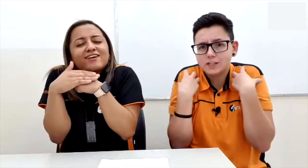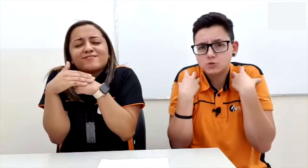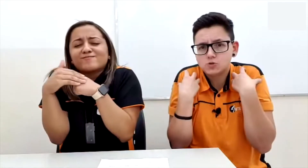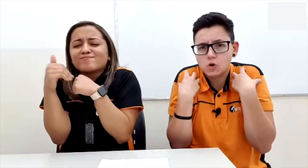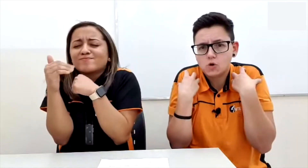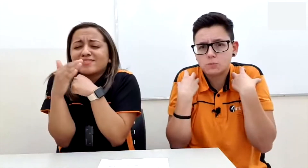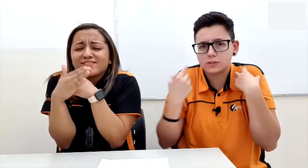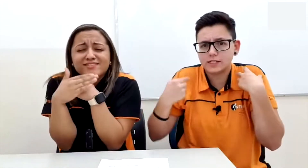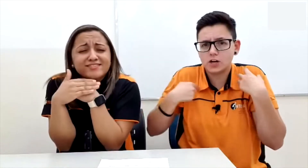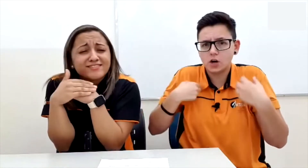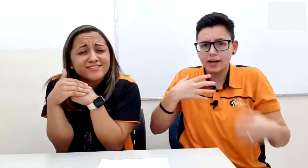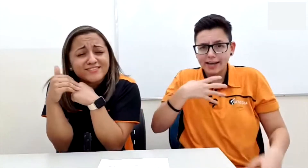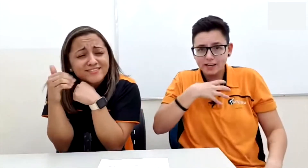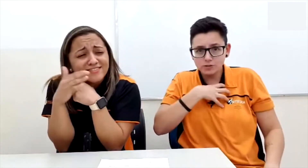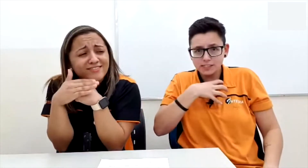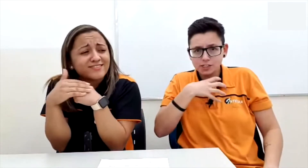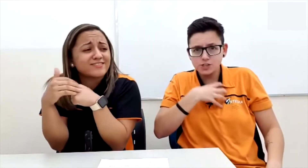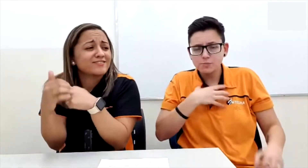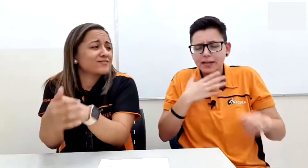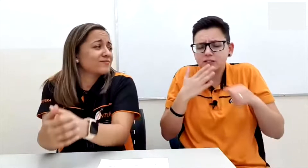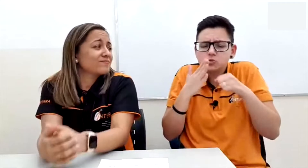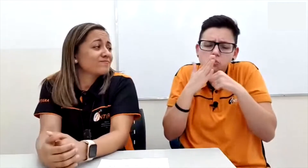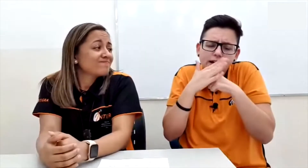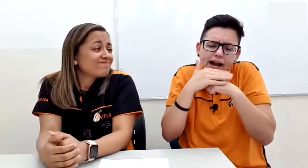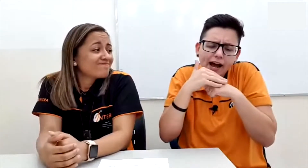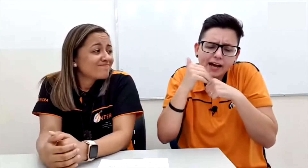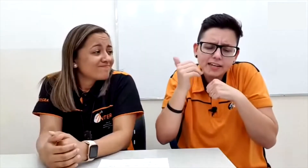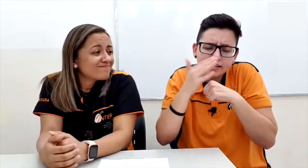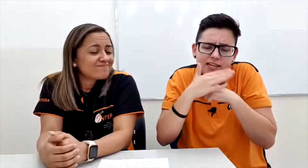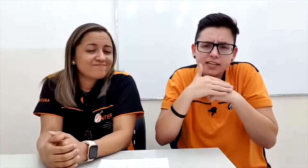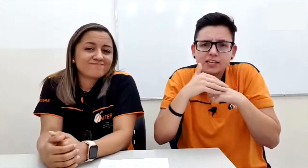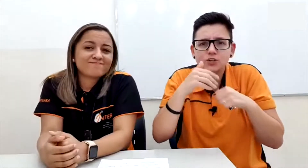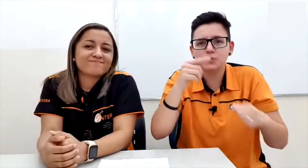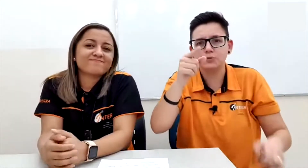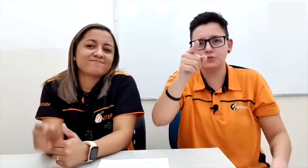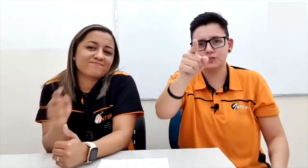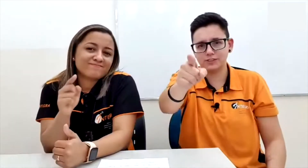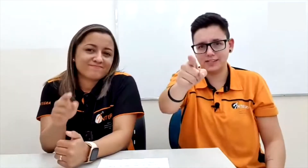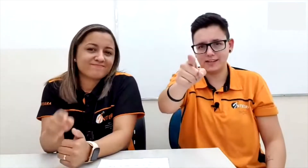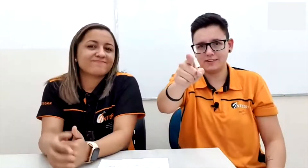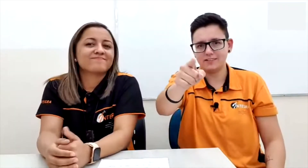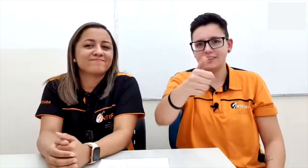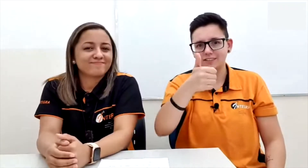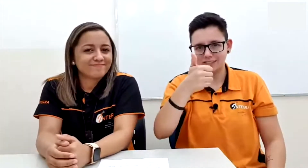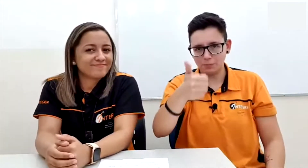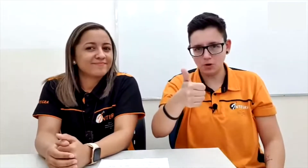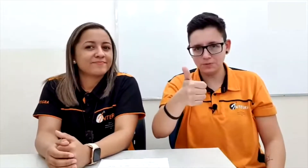nos ombros, aqui, ó. Eu sentimento um carinho por você, tá